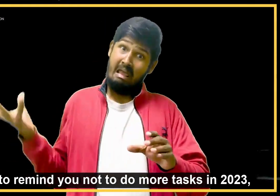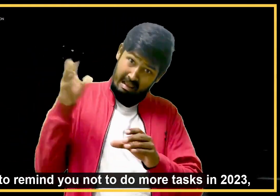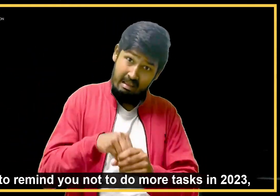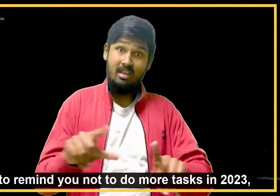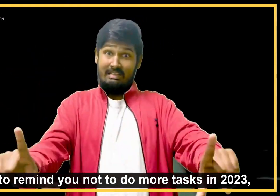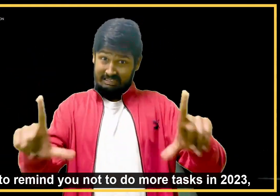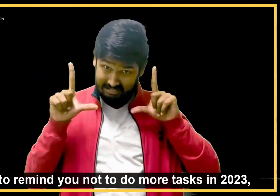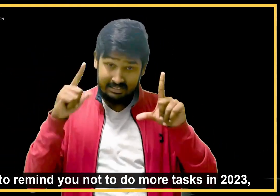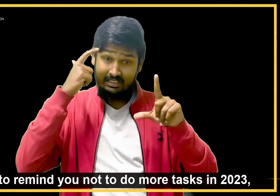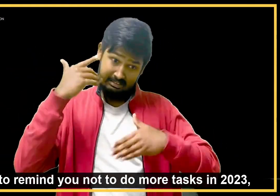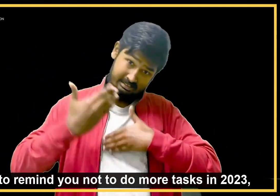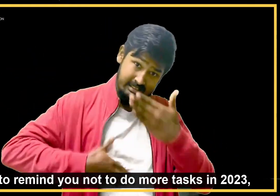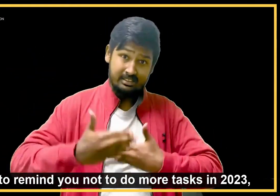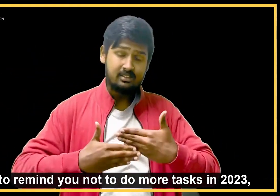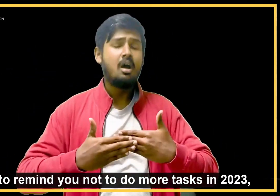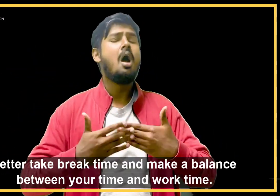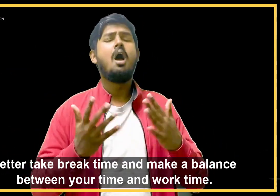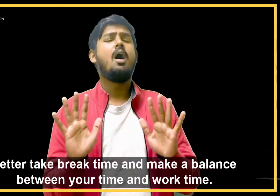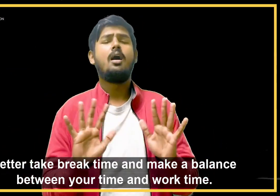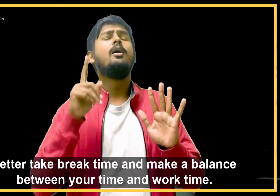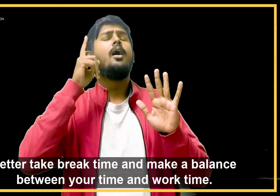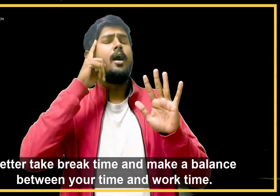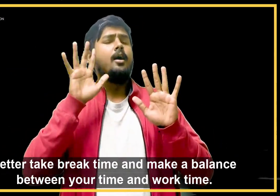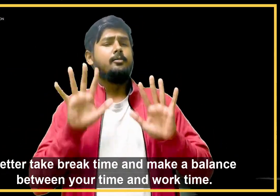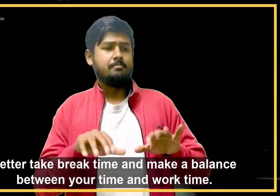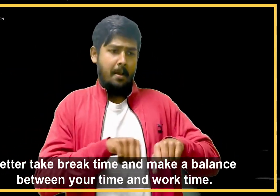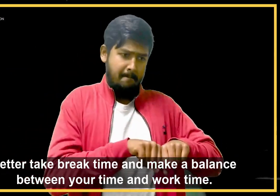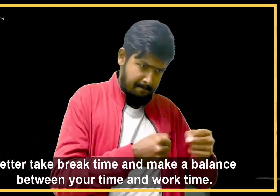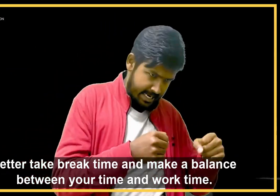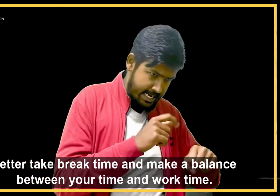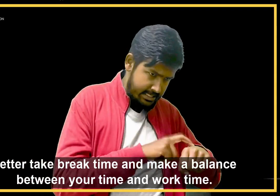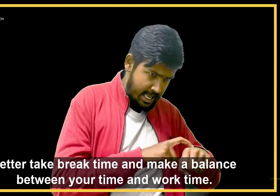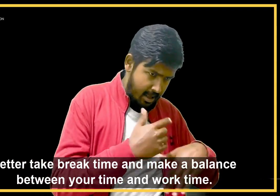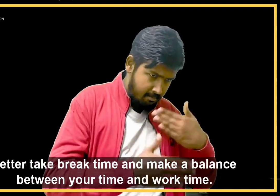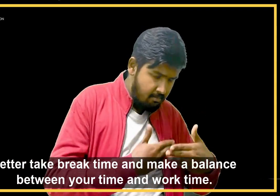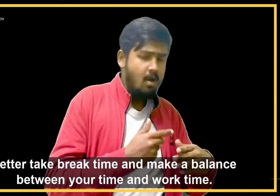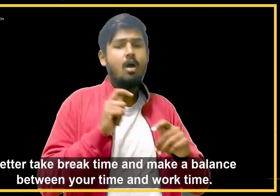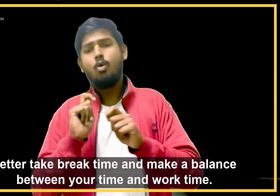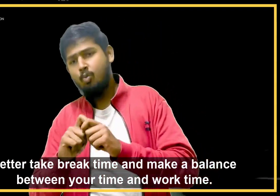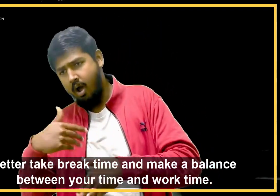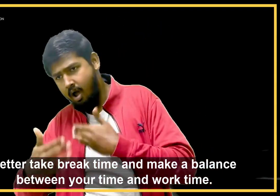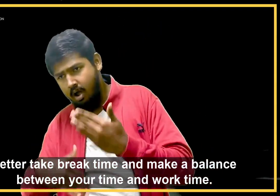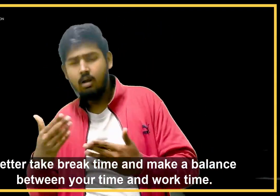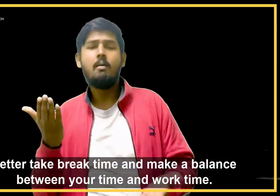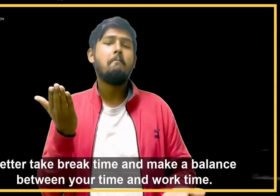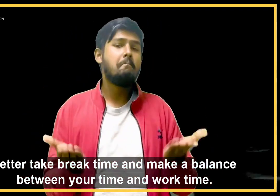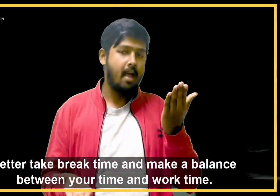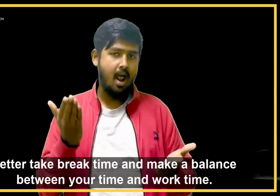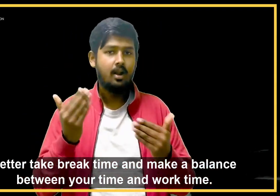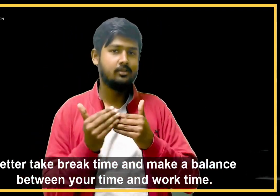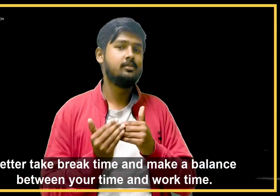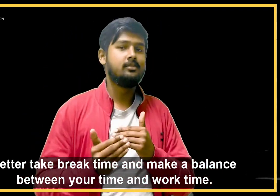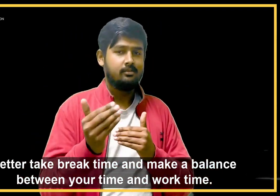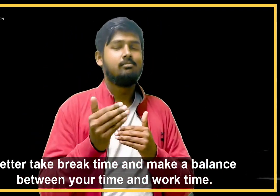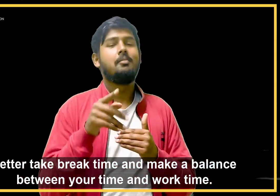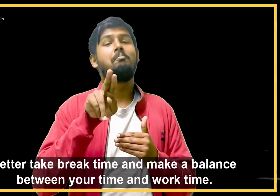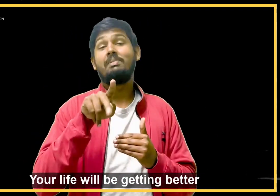कि 2023 में और भी जो काम आने वाले हैं उनके बारे में ना सोचकर अपने लिए थोड़ा समय निकालिए और काम और